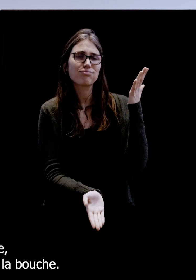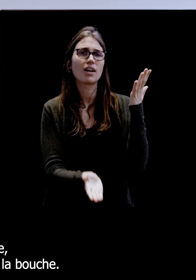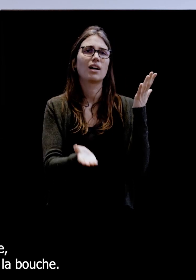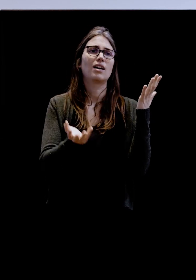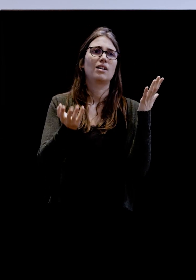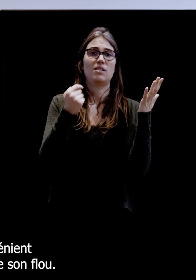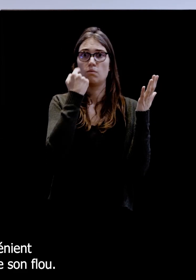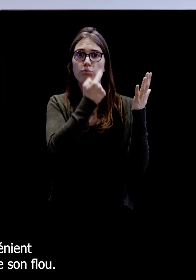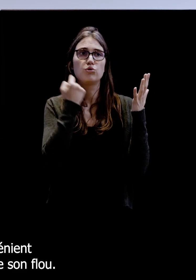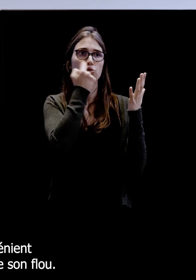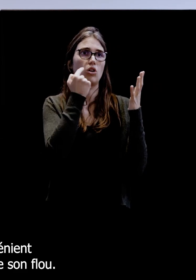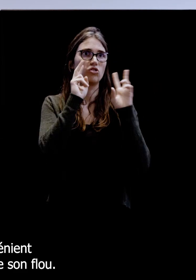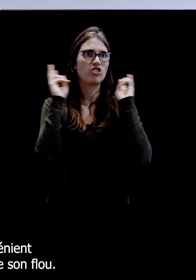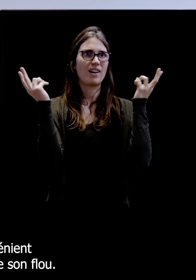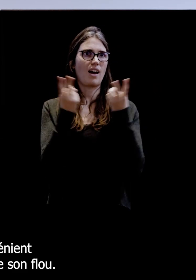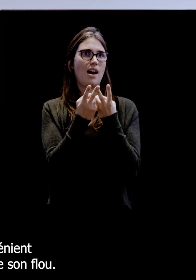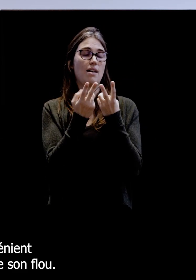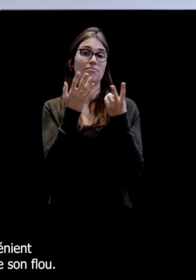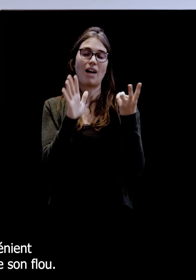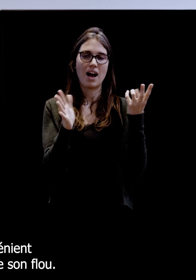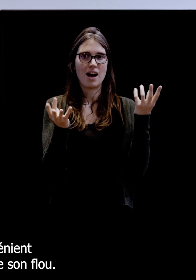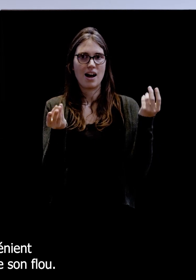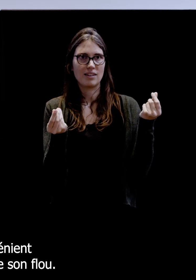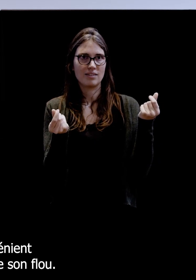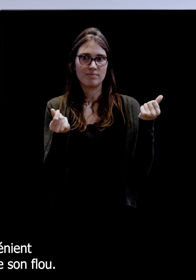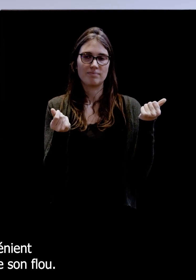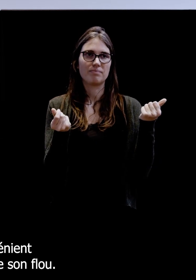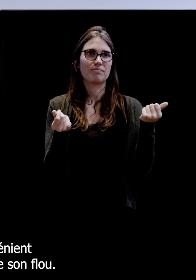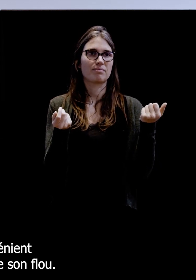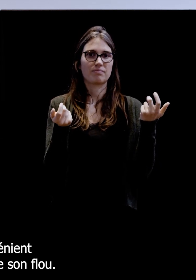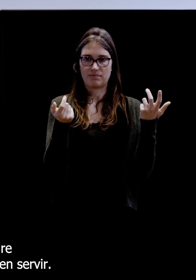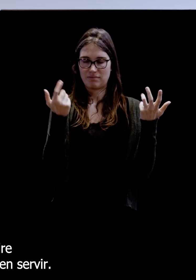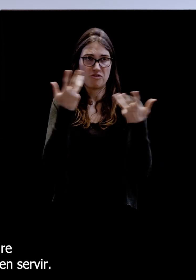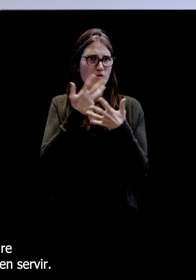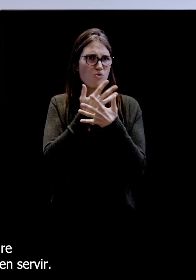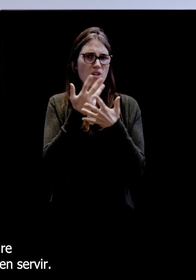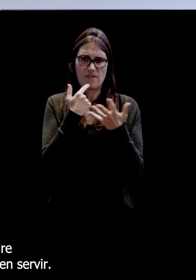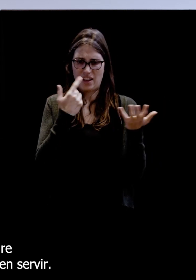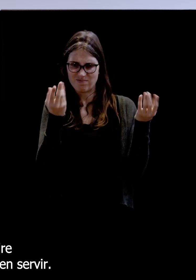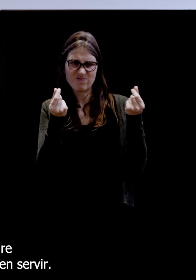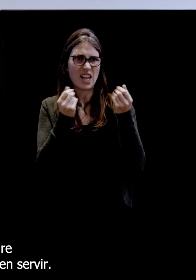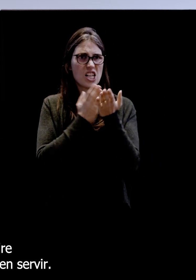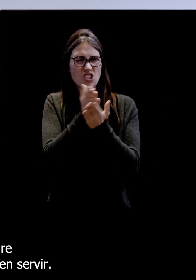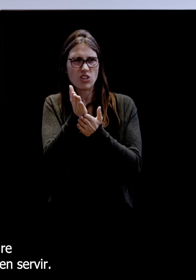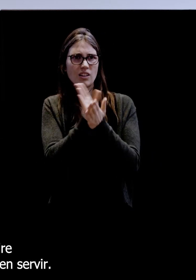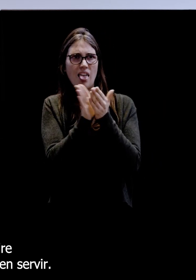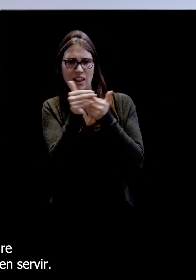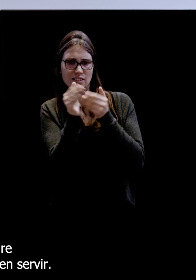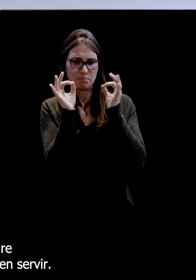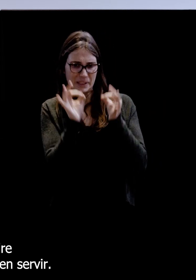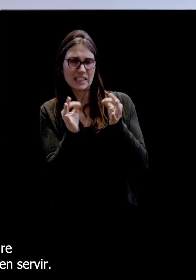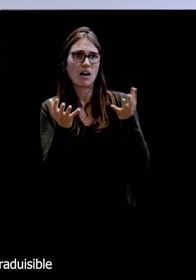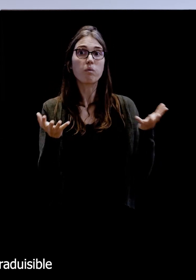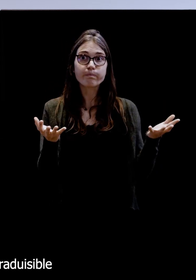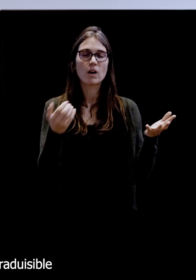fonctions de la bouche, mais il a pour inconvénient les avantages, c'est-à-dire son flou, ça ne veut rien dire. Et donc, on a arrêté